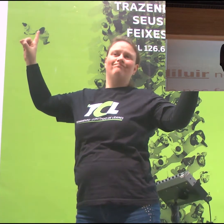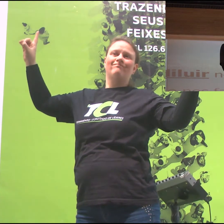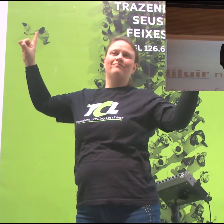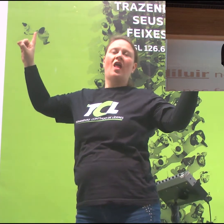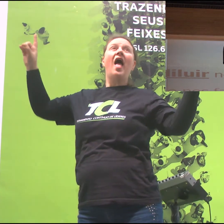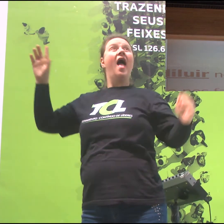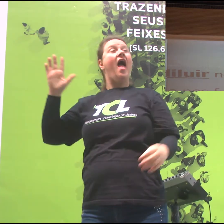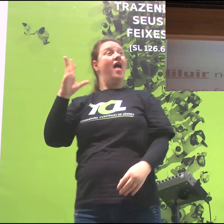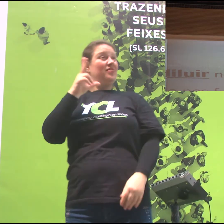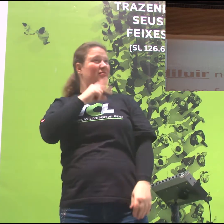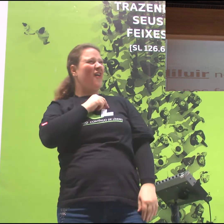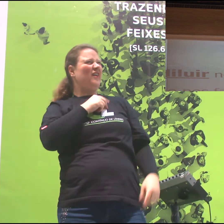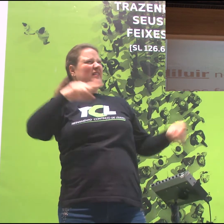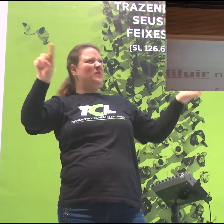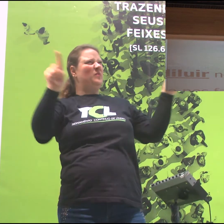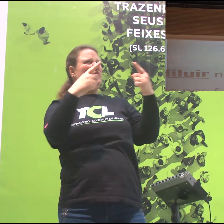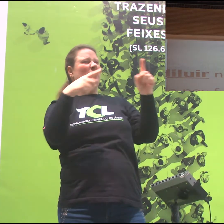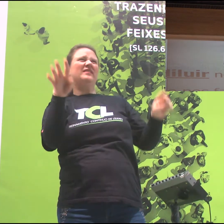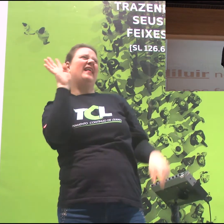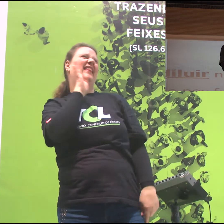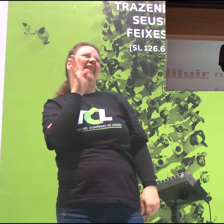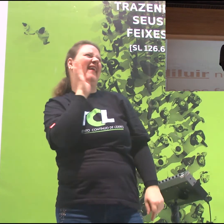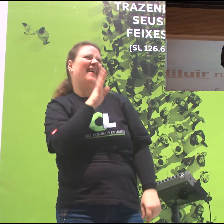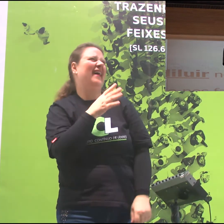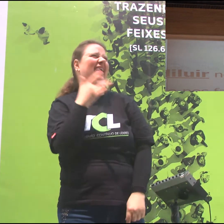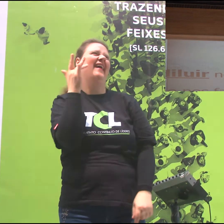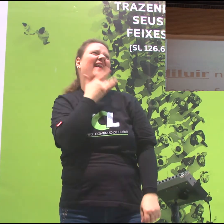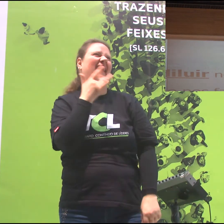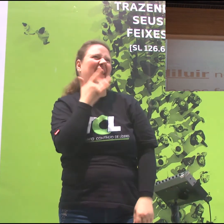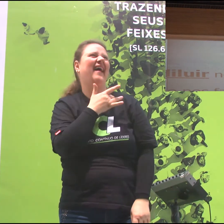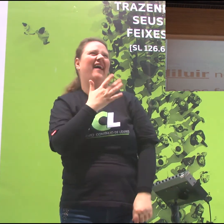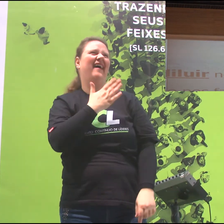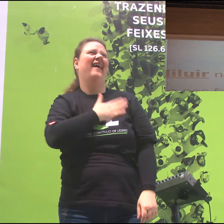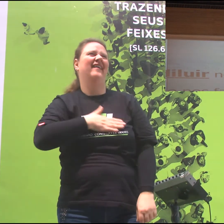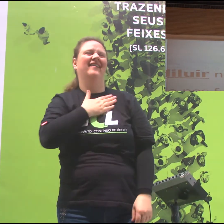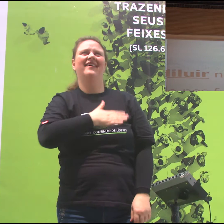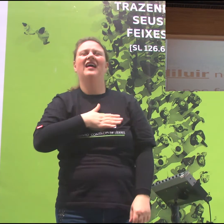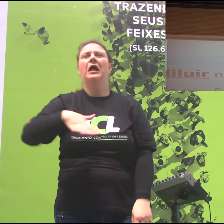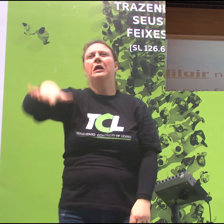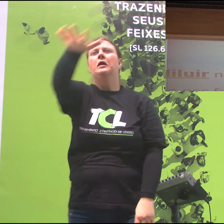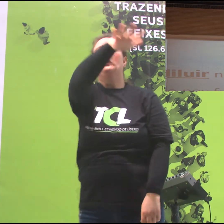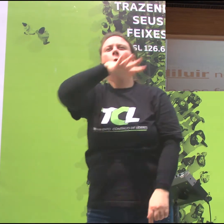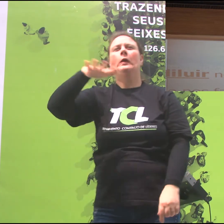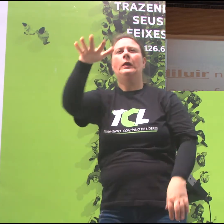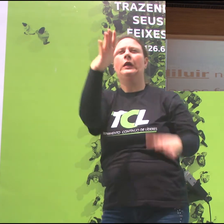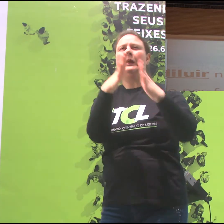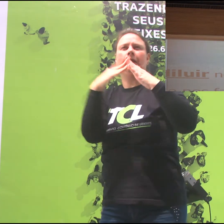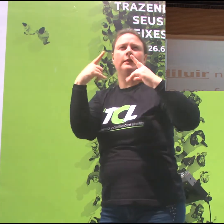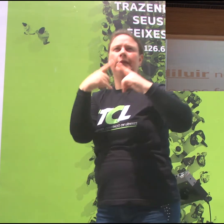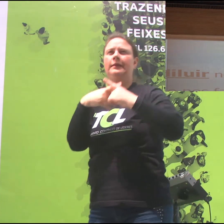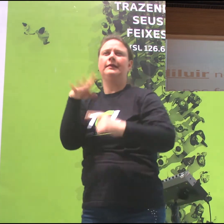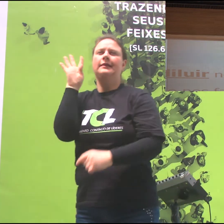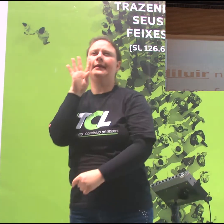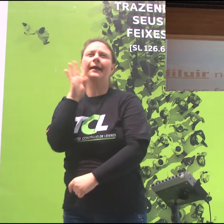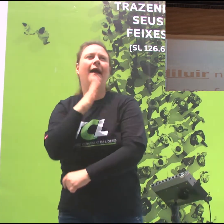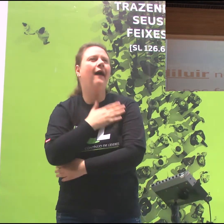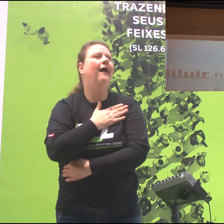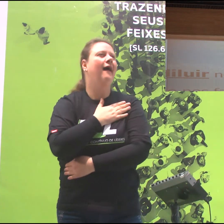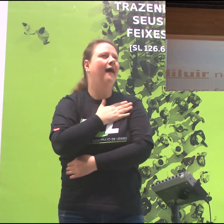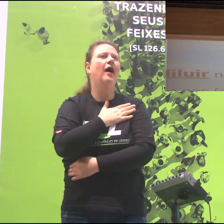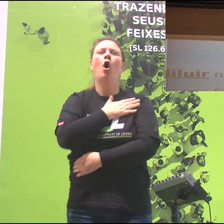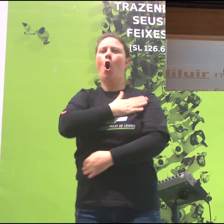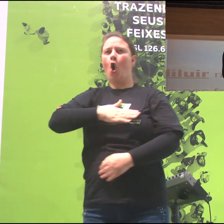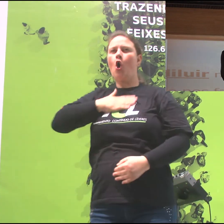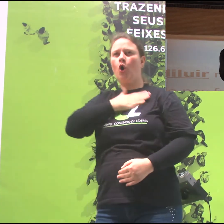A música é boa, né? Qual que é o termo? A vibe é gostosa. O clima, né?